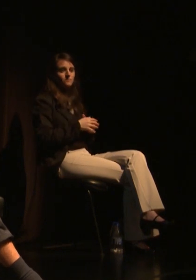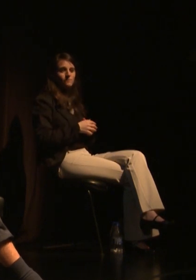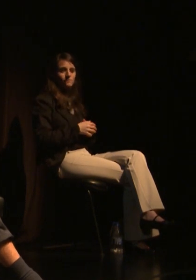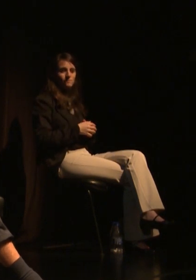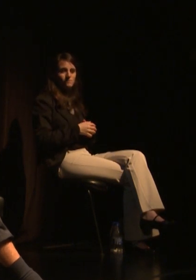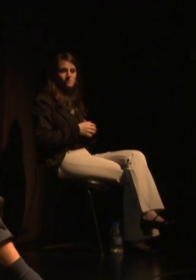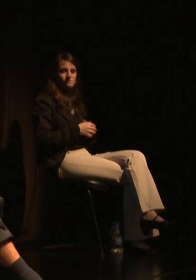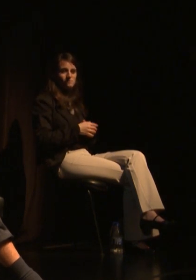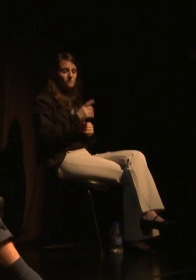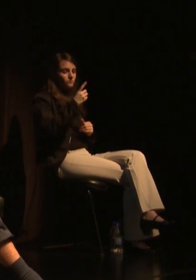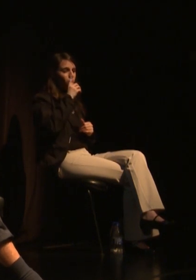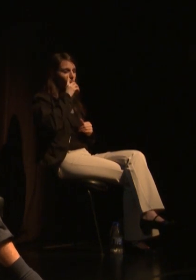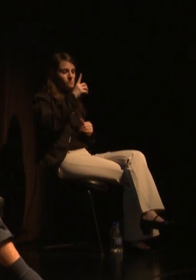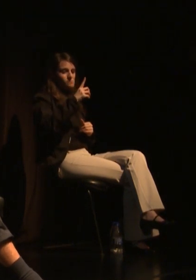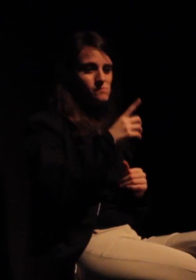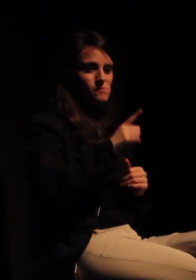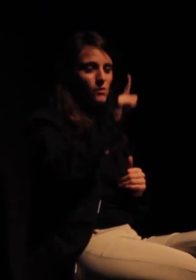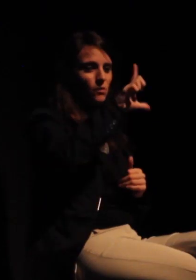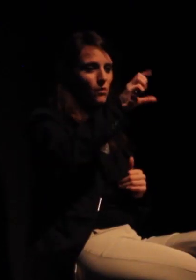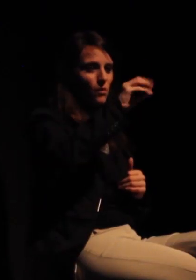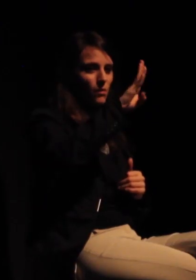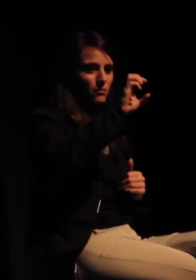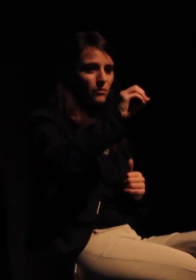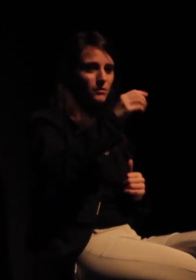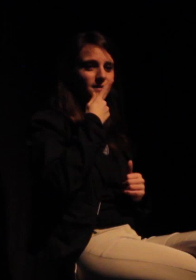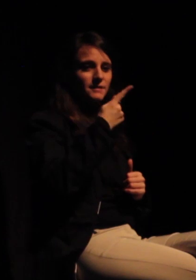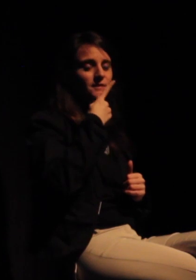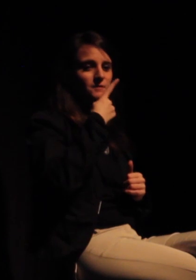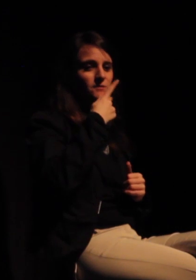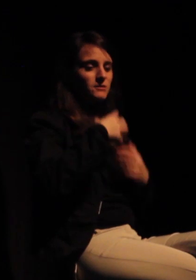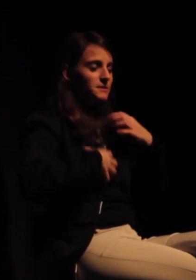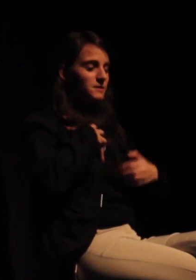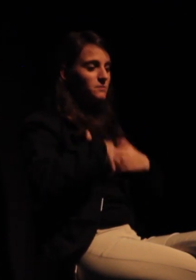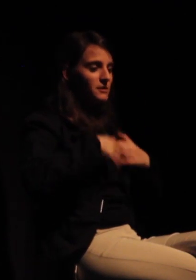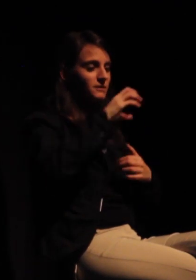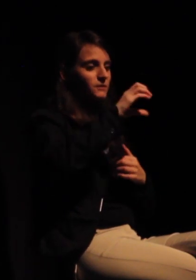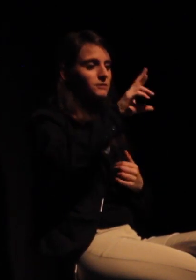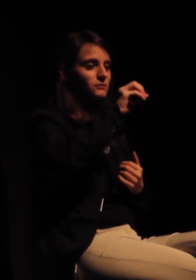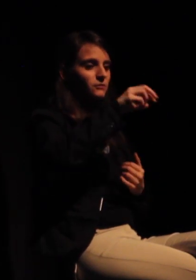fizeram, acho que foi o Globo, fez uma matéria sobre inspiração para cronista.